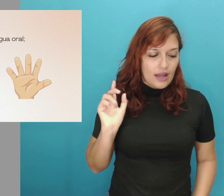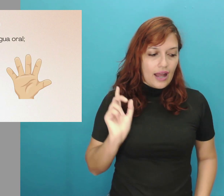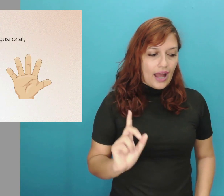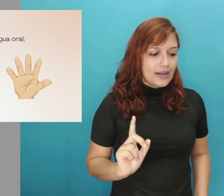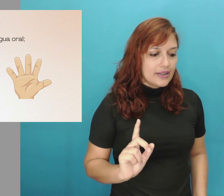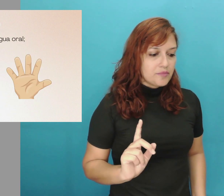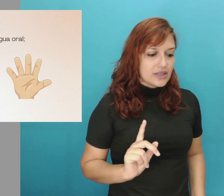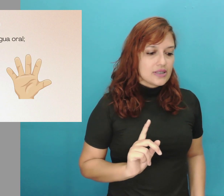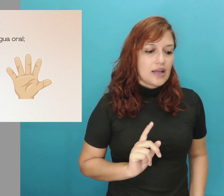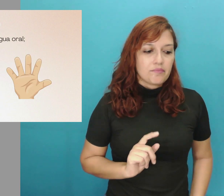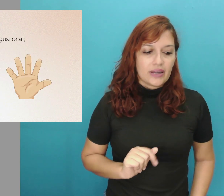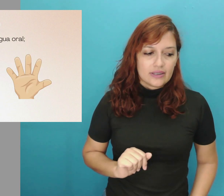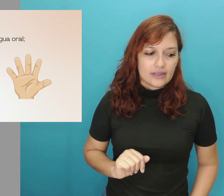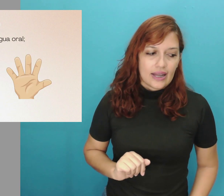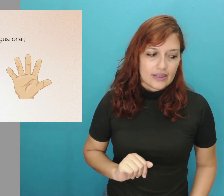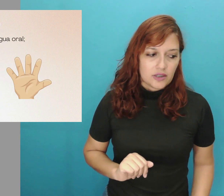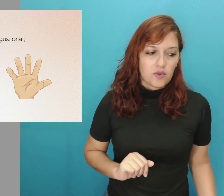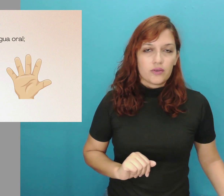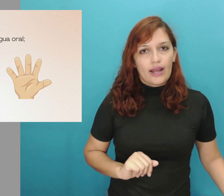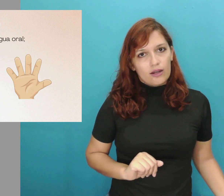A Libras depende da língua oral?